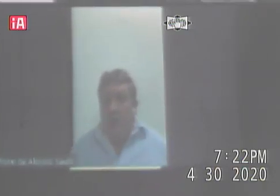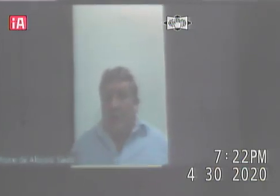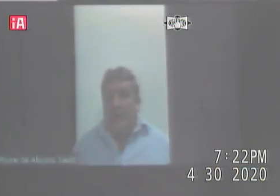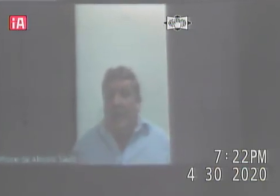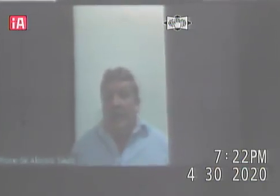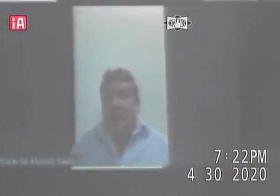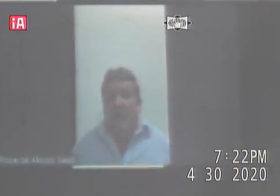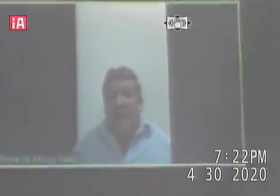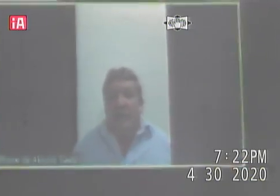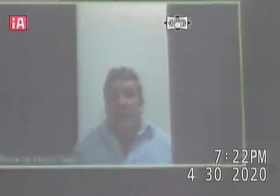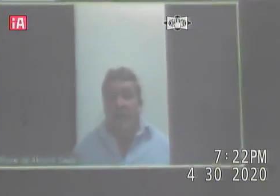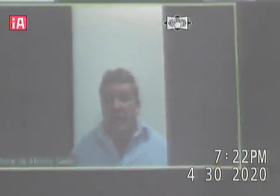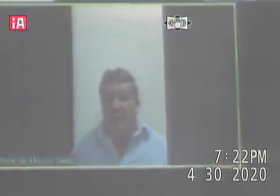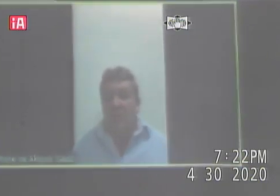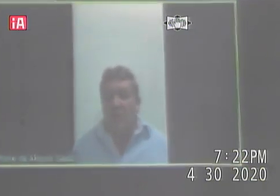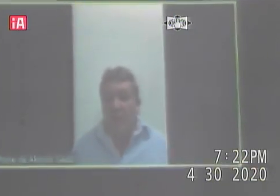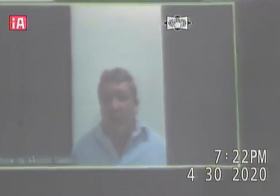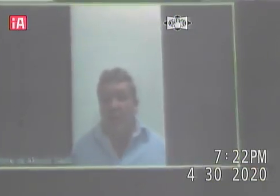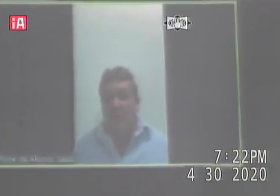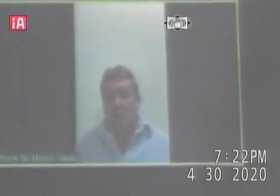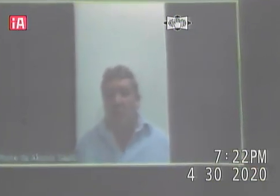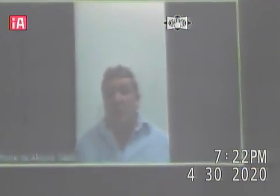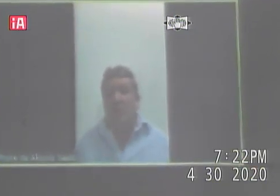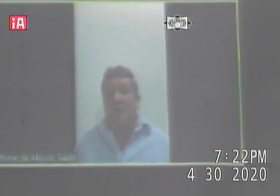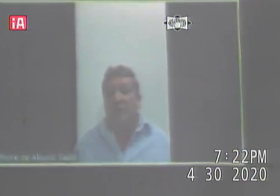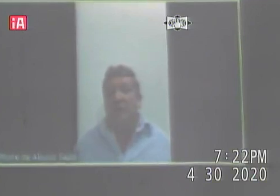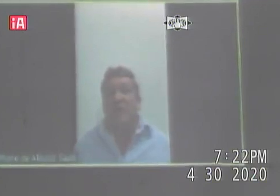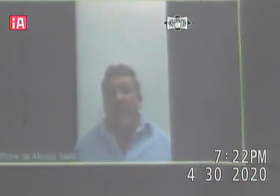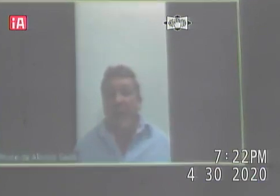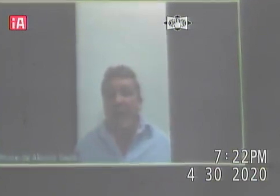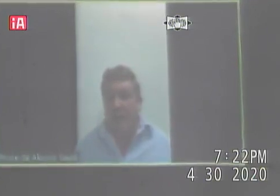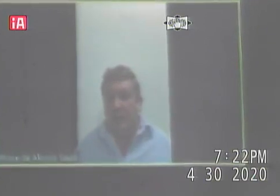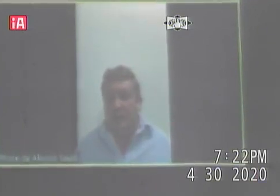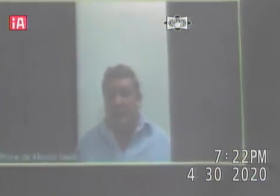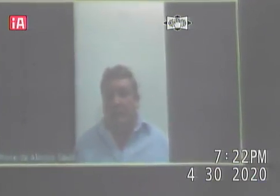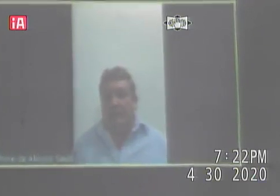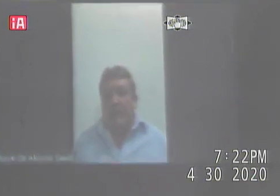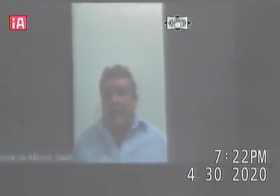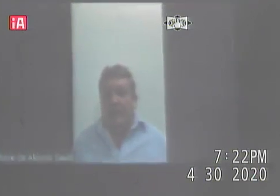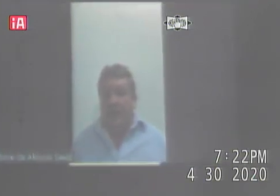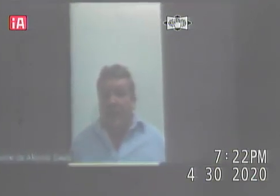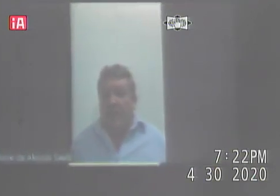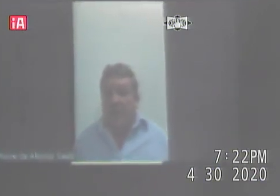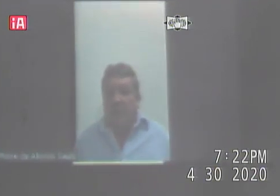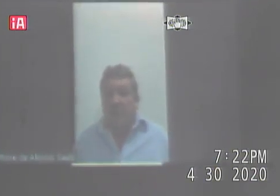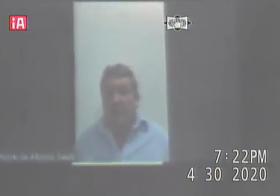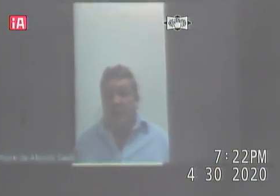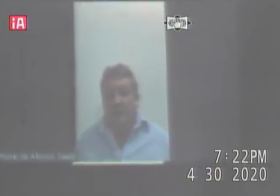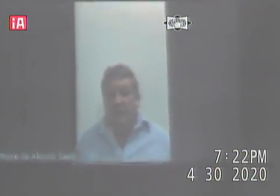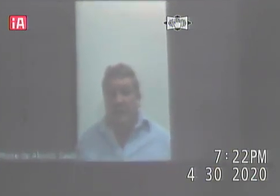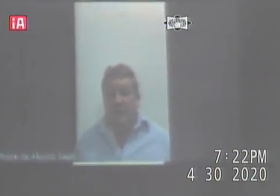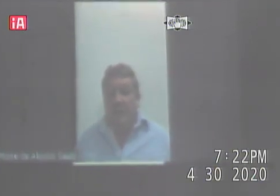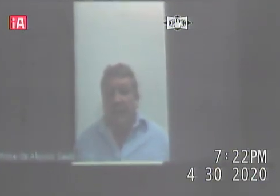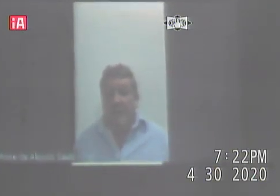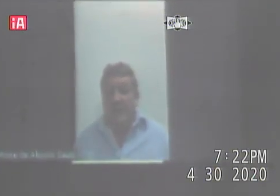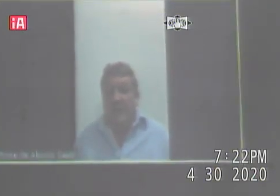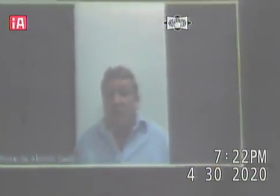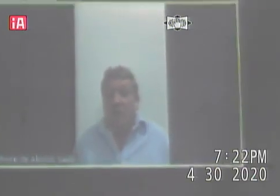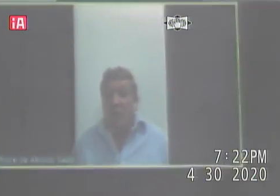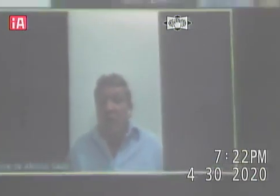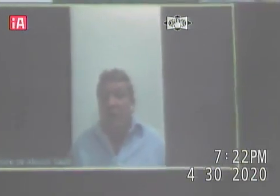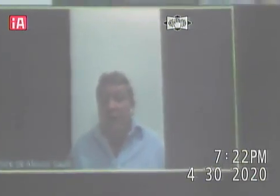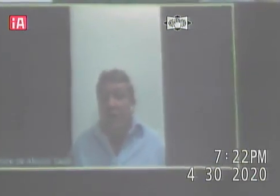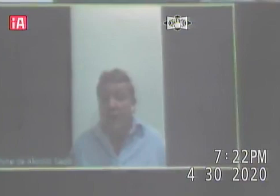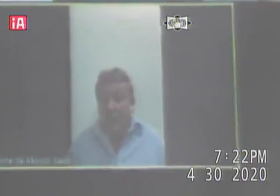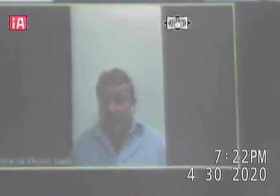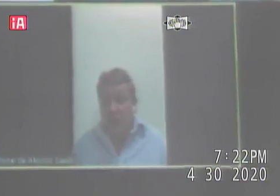profissional. Tenho minha profissão, sou médico, vivo dela. e pela minha profissão, e pela cidade que eu